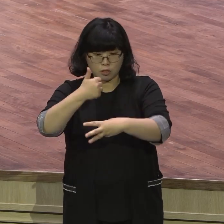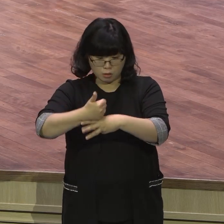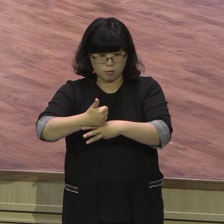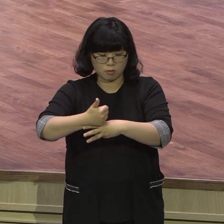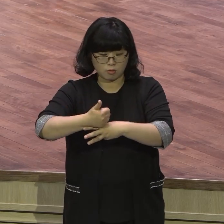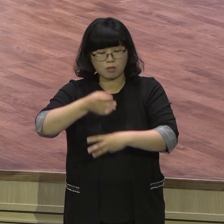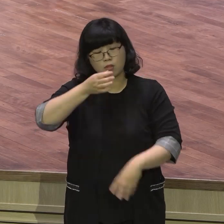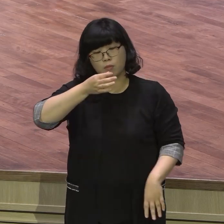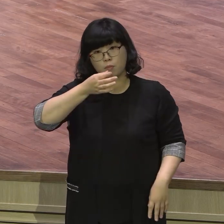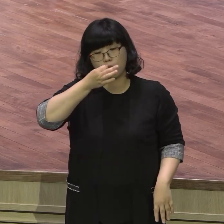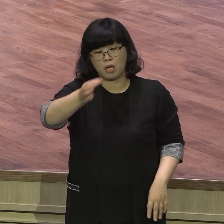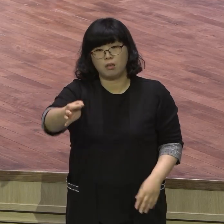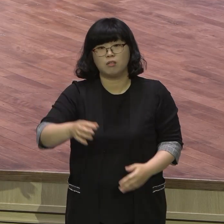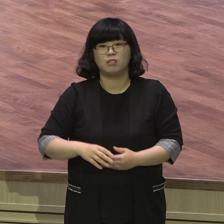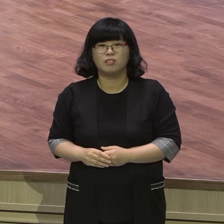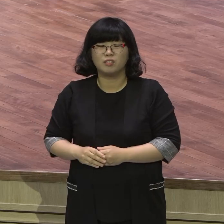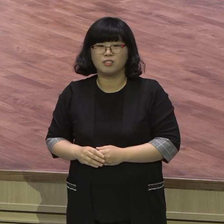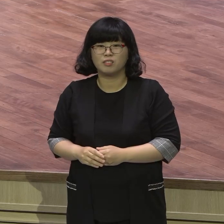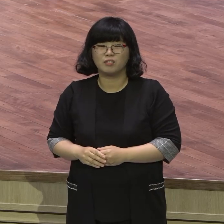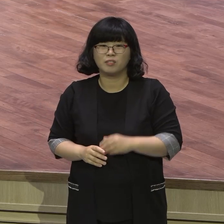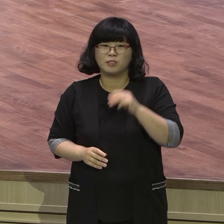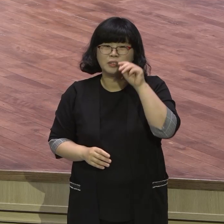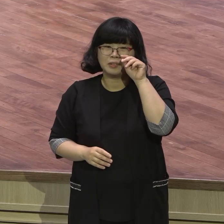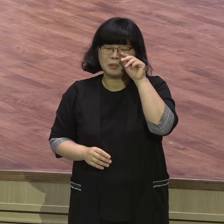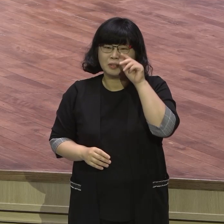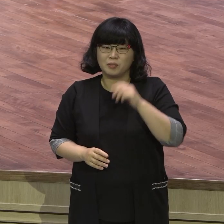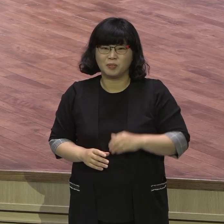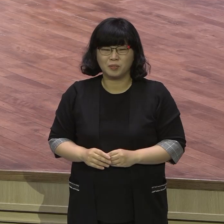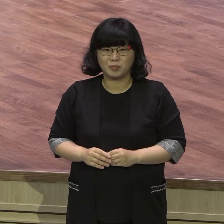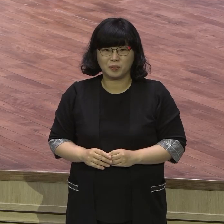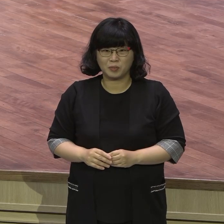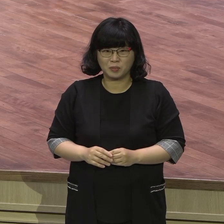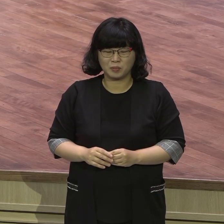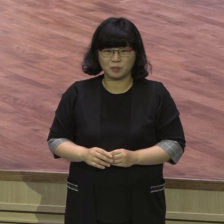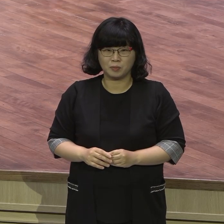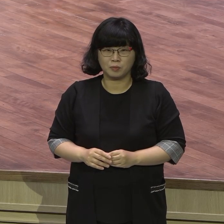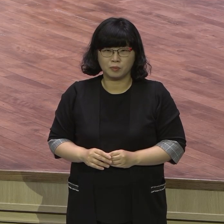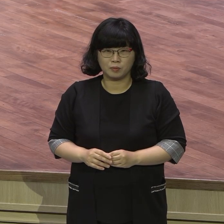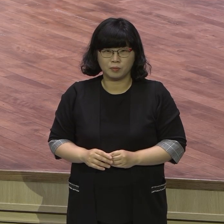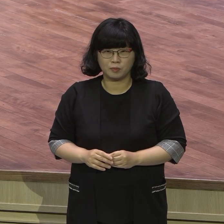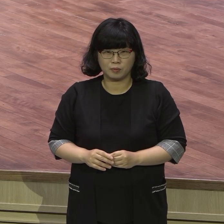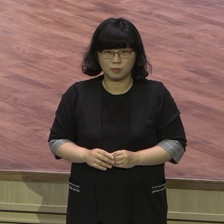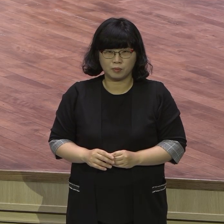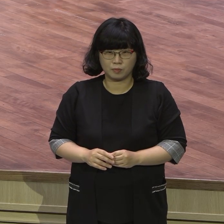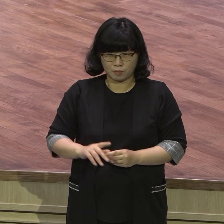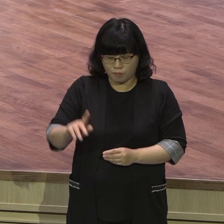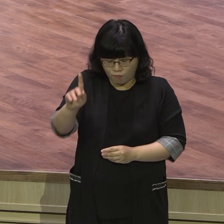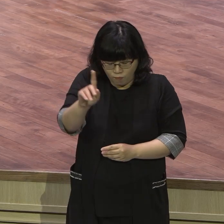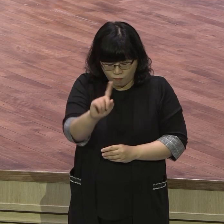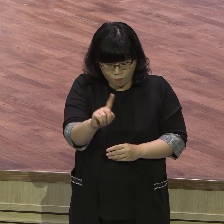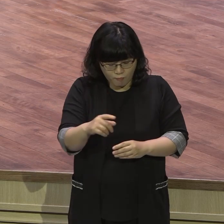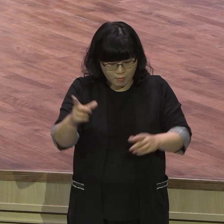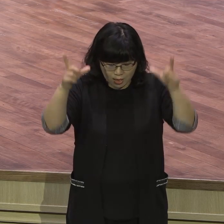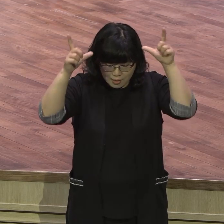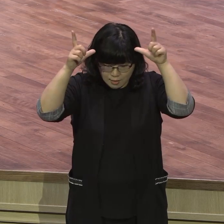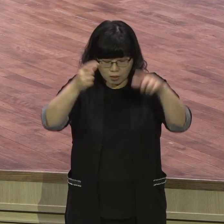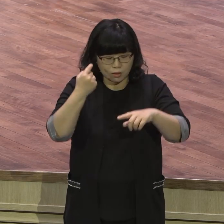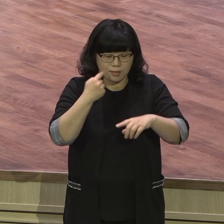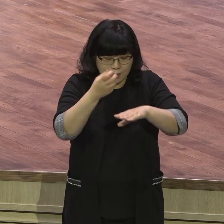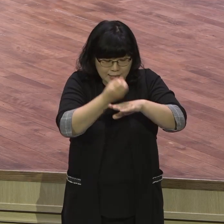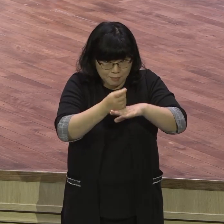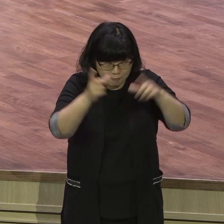여로부함은 금신상을 만든 것에 더하여 신상을 그렇게 산당을 만들어가지고 이